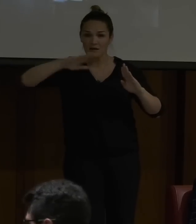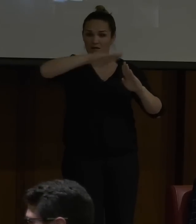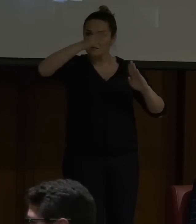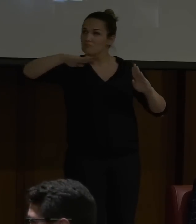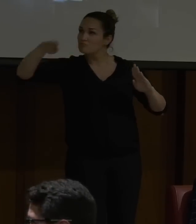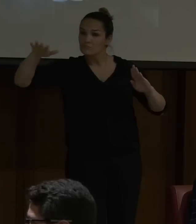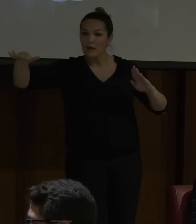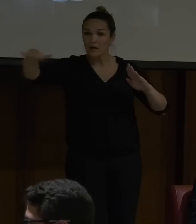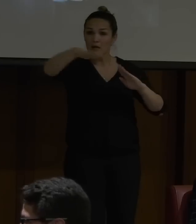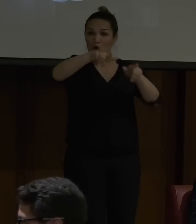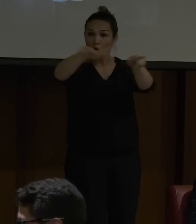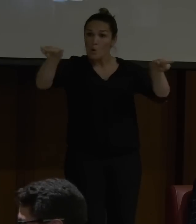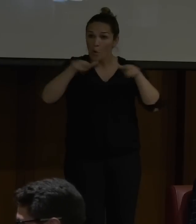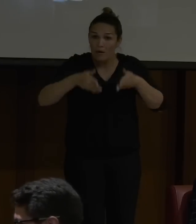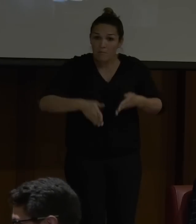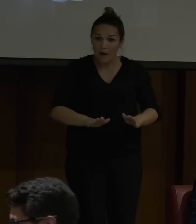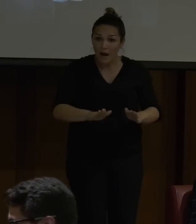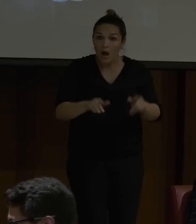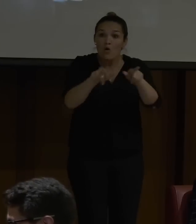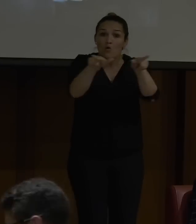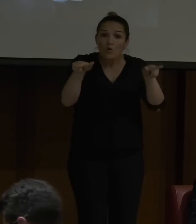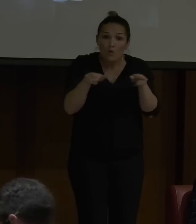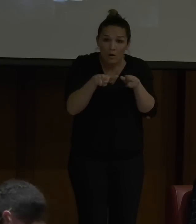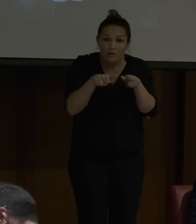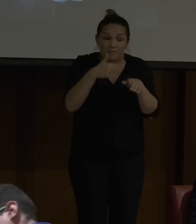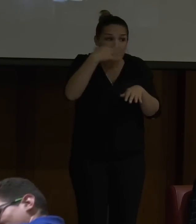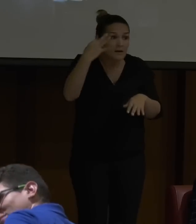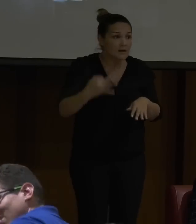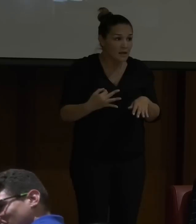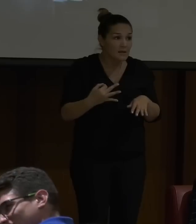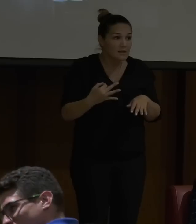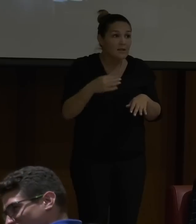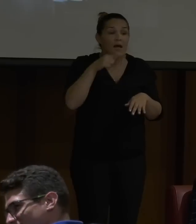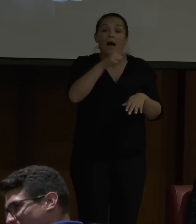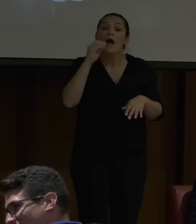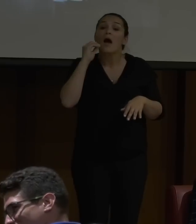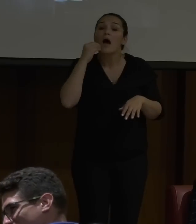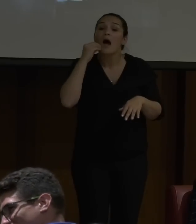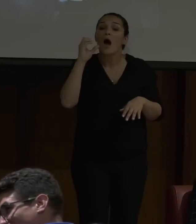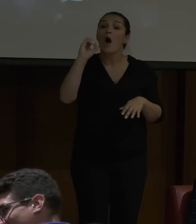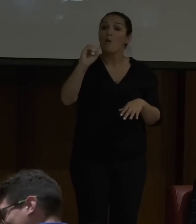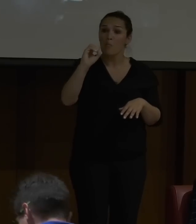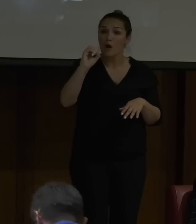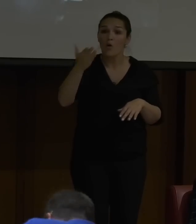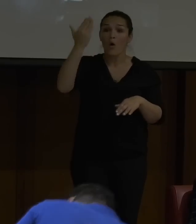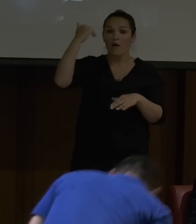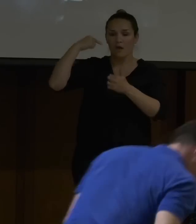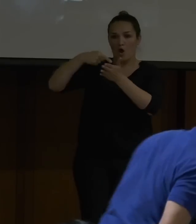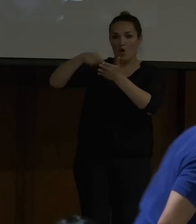Sí. un sitio creado, comprado por mi abuelo Félix Simplicio Brito